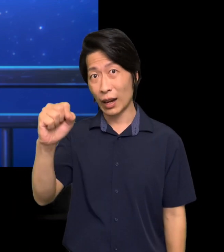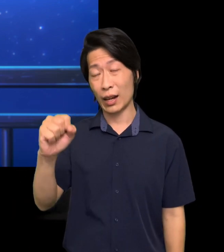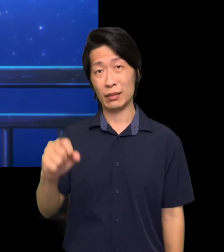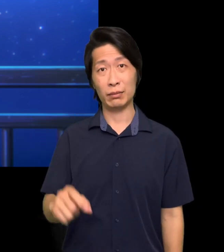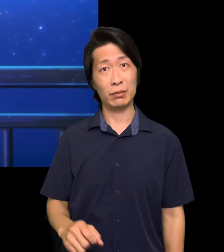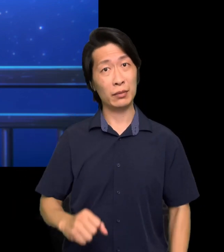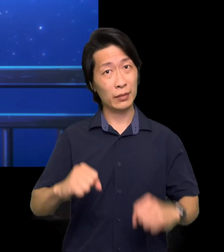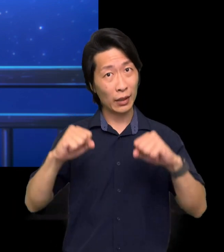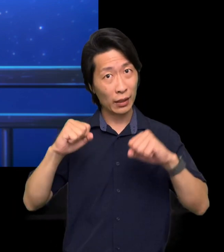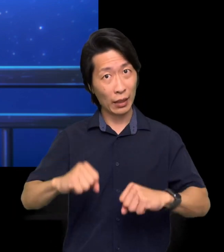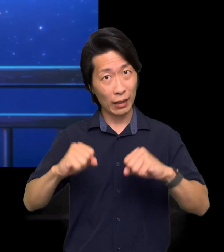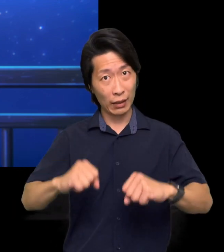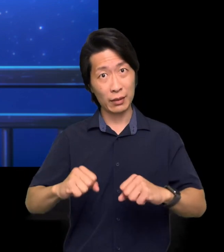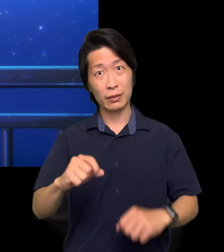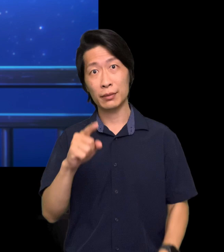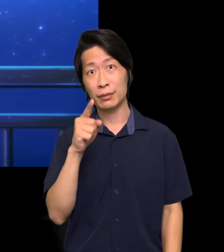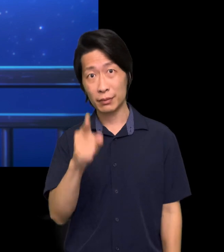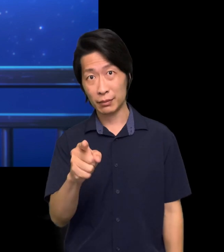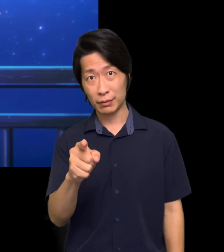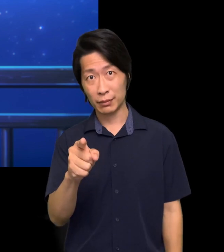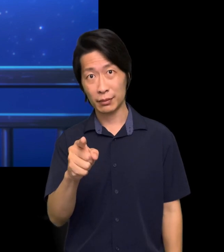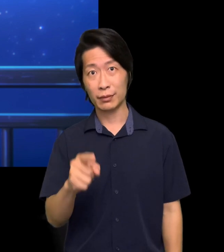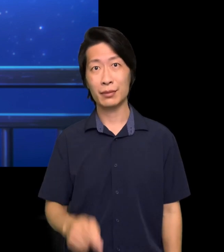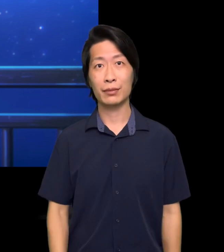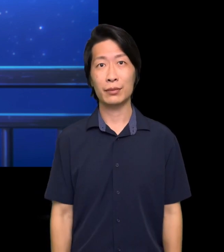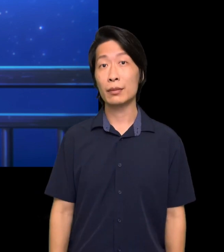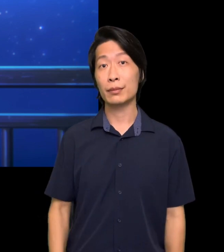よかった。無事で。